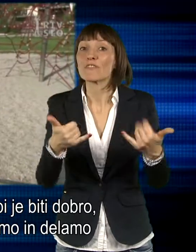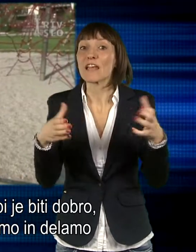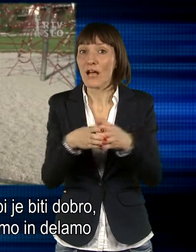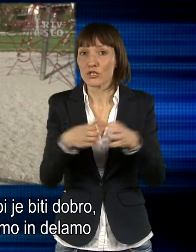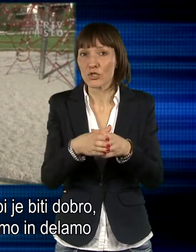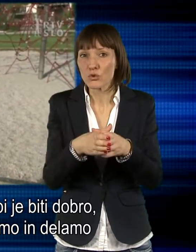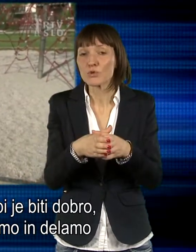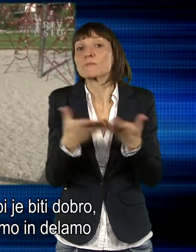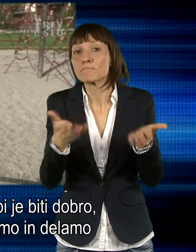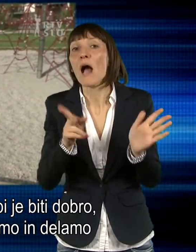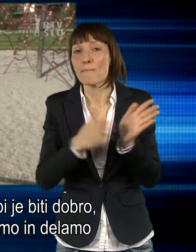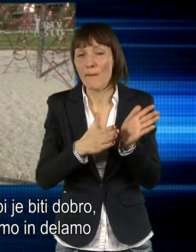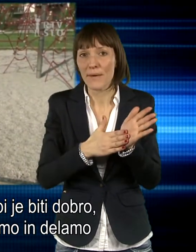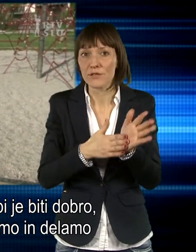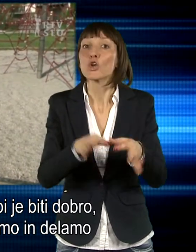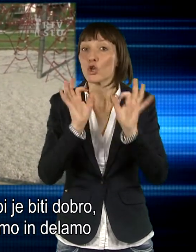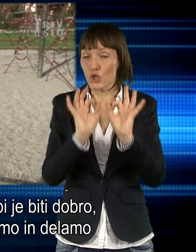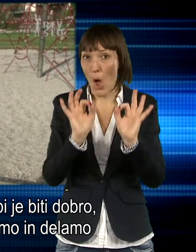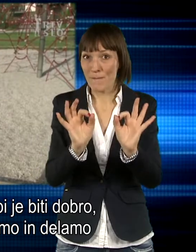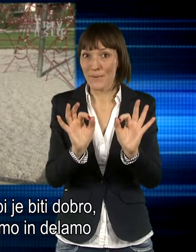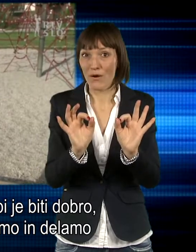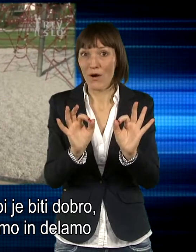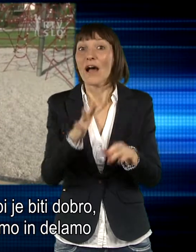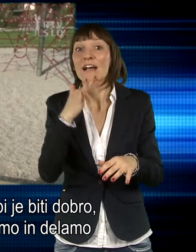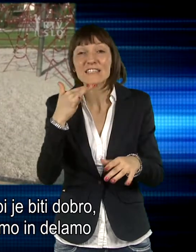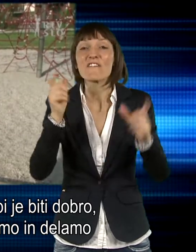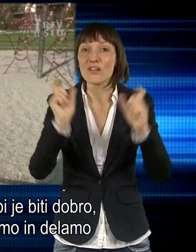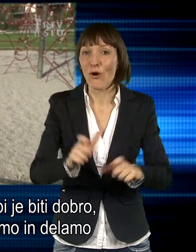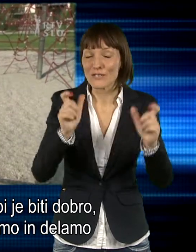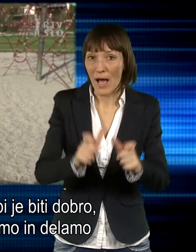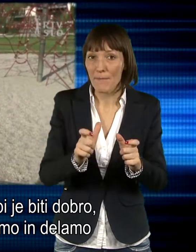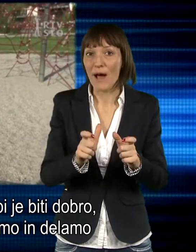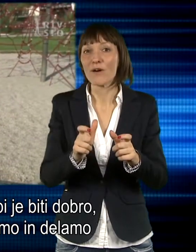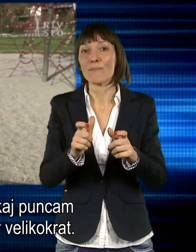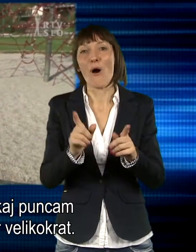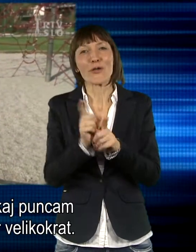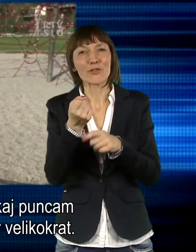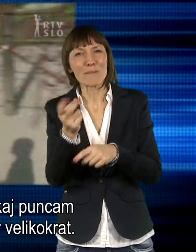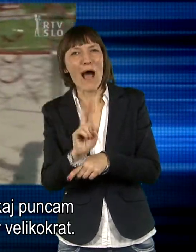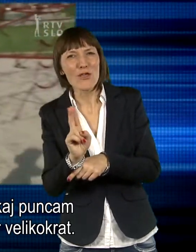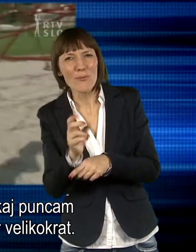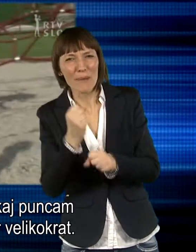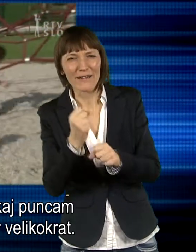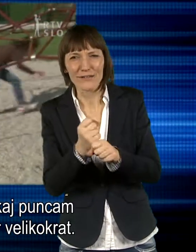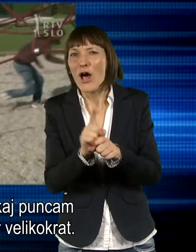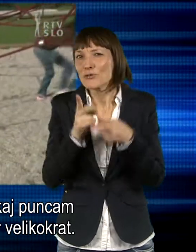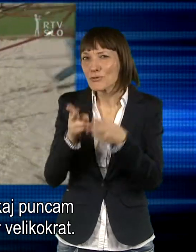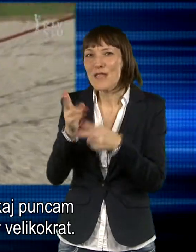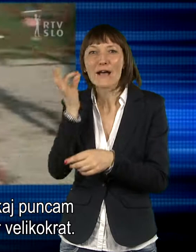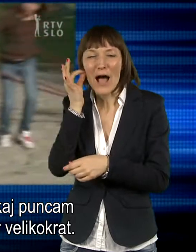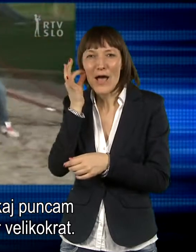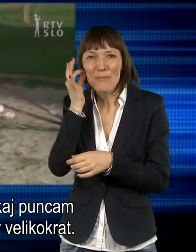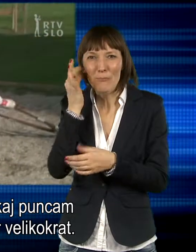v sodobni družbi je biti dober, ker se veliko zabavamo, delamo loparije. Včasih kaj